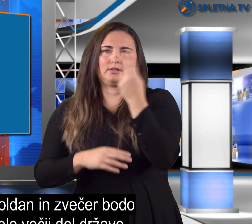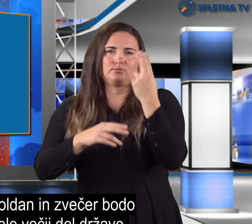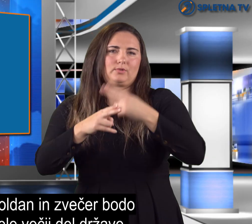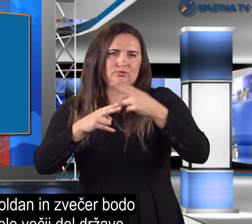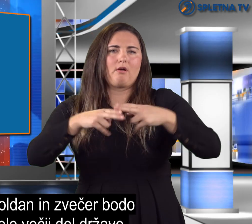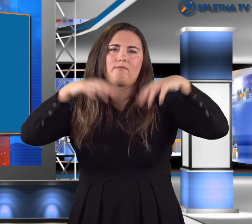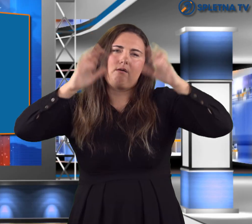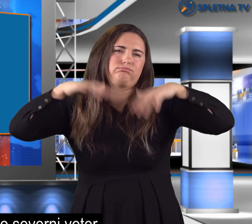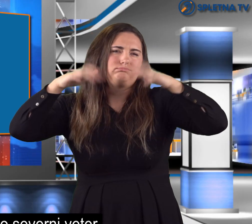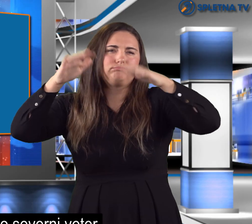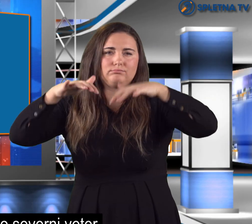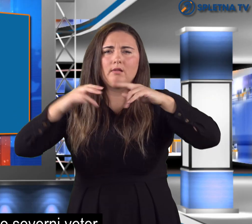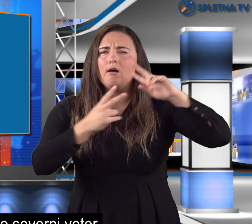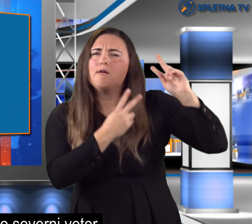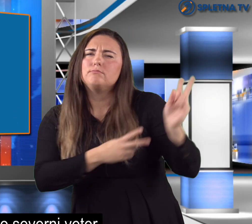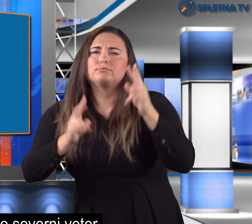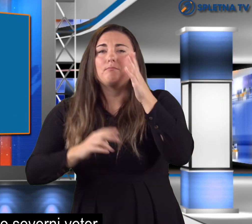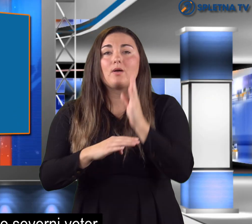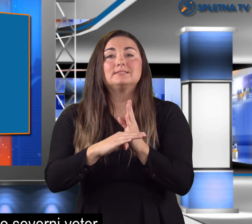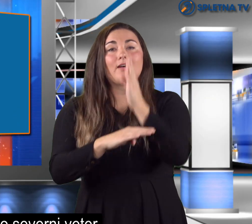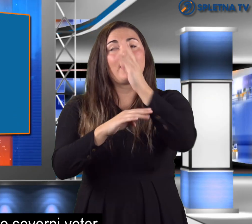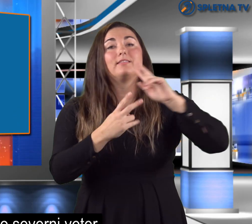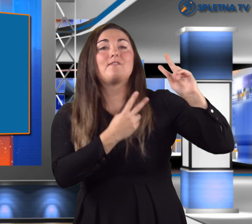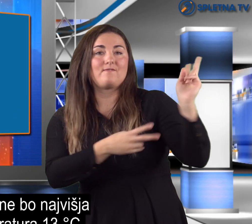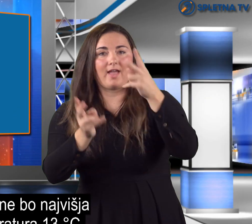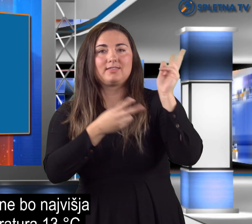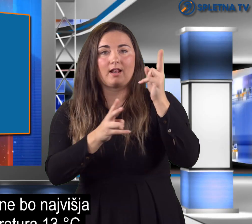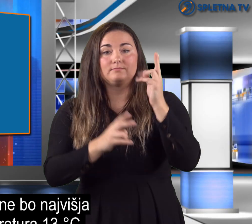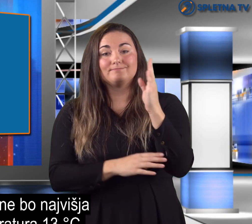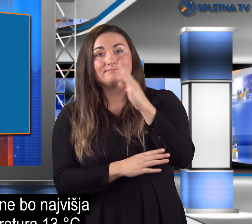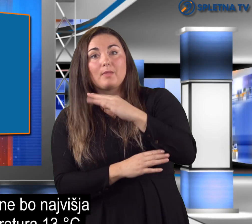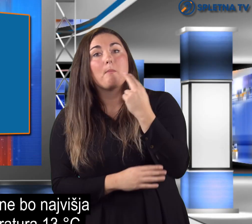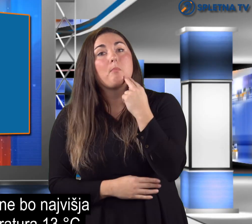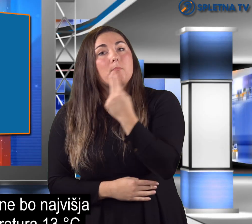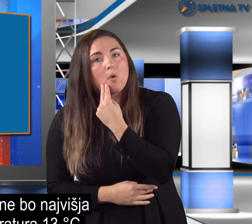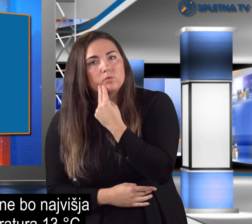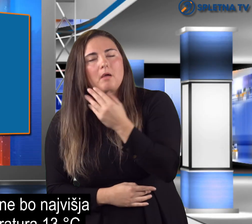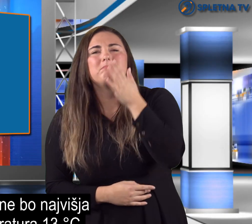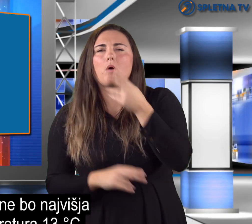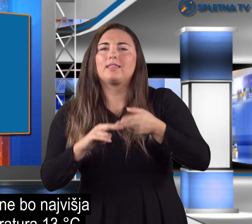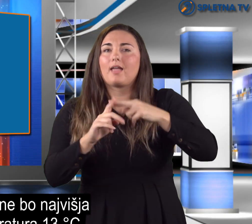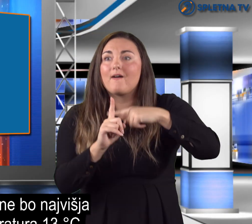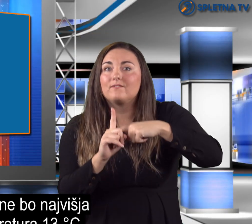države. Zapihal bo severni veter. Popoldne bo najvišja temperatura 13 stopinj